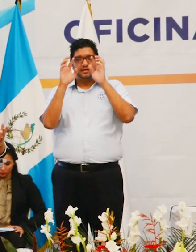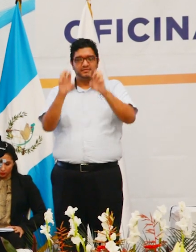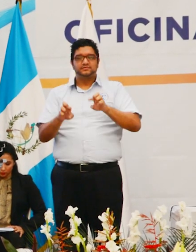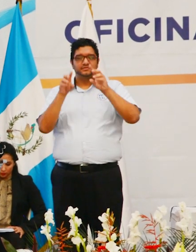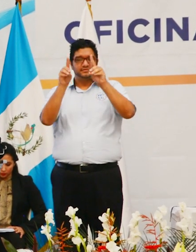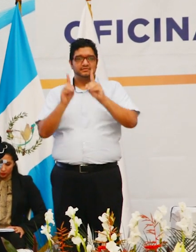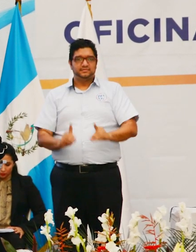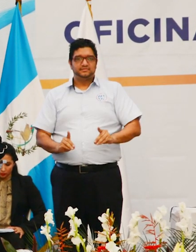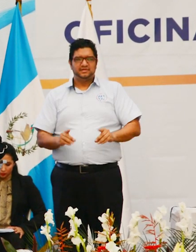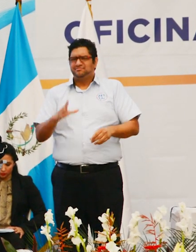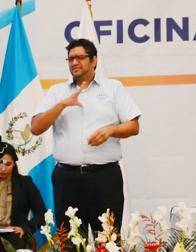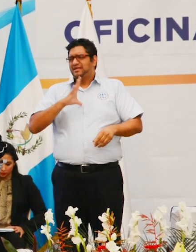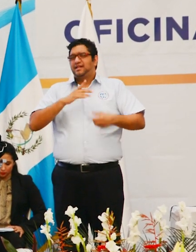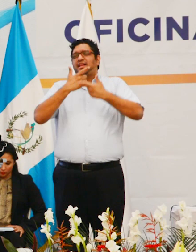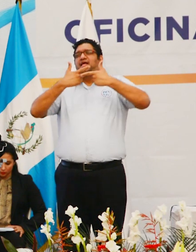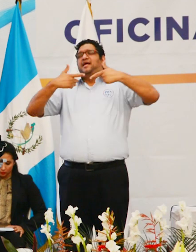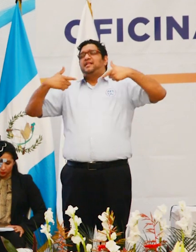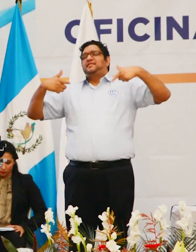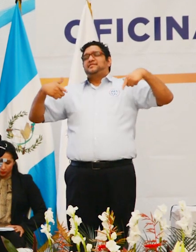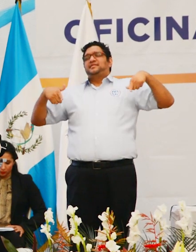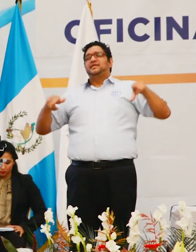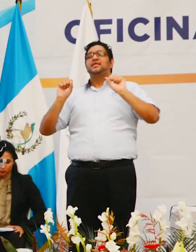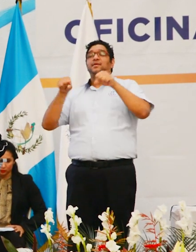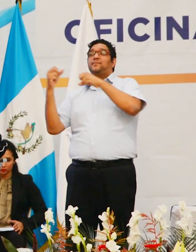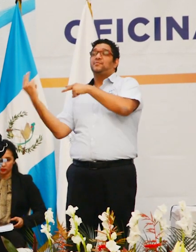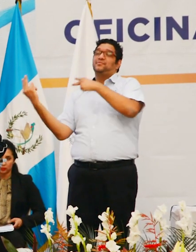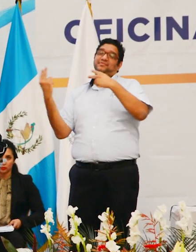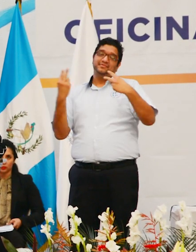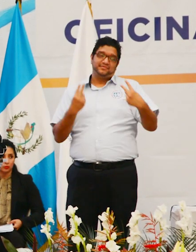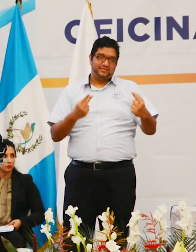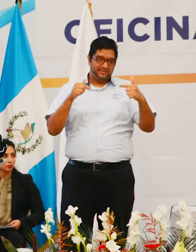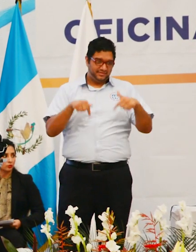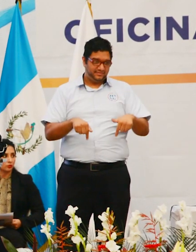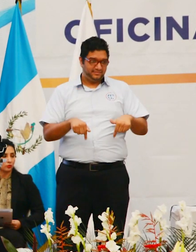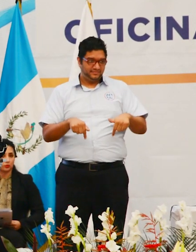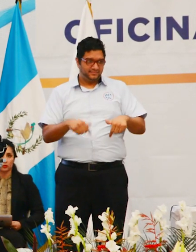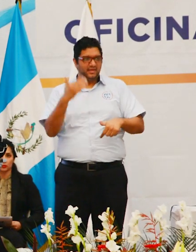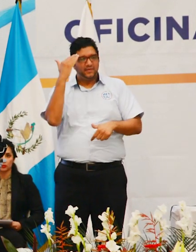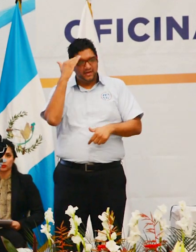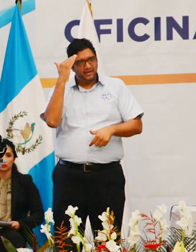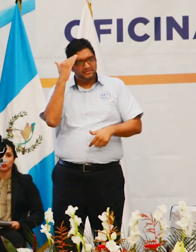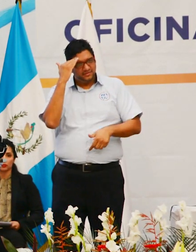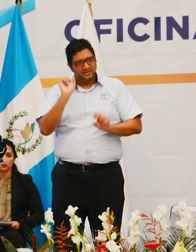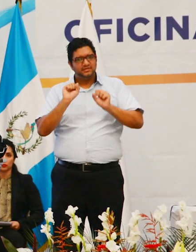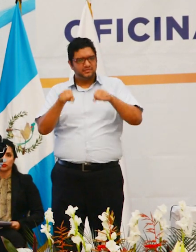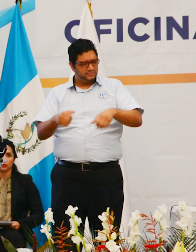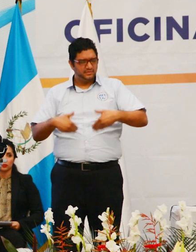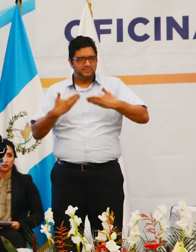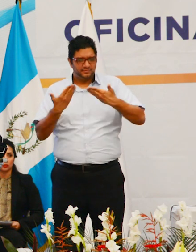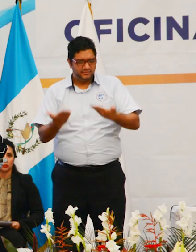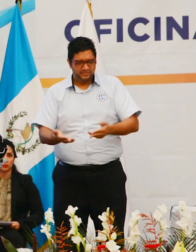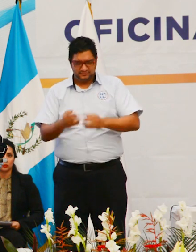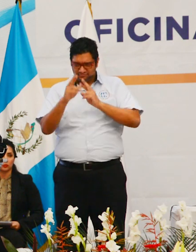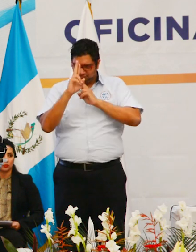en la plena libertad de asistir a este lugar que es accesible, en el cual también nos han permitido hacer sugerencias sobre otros